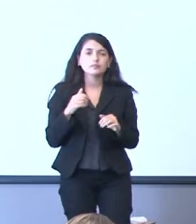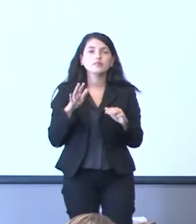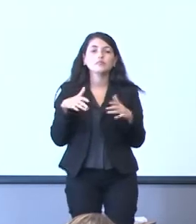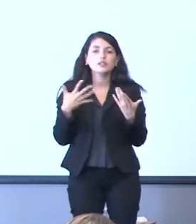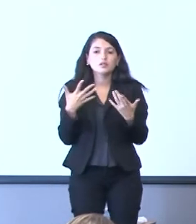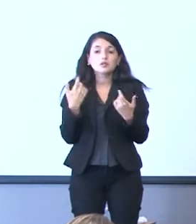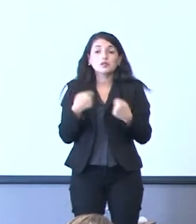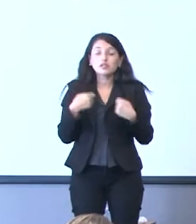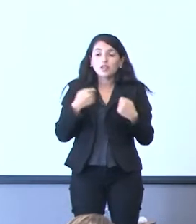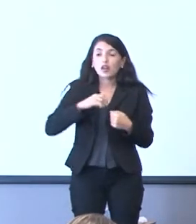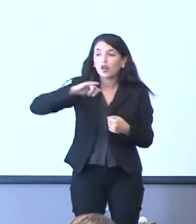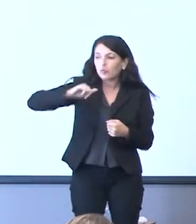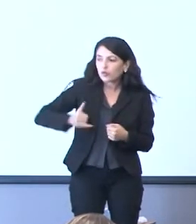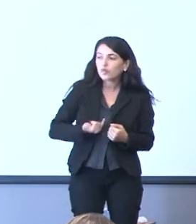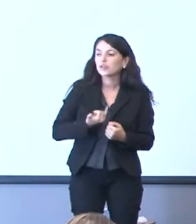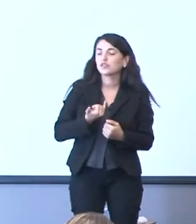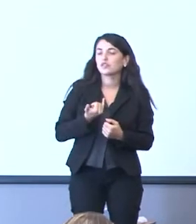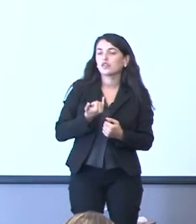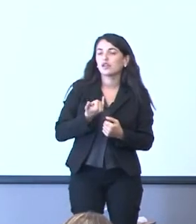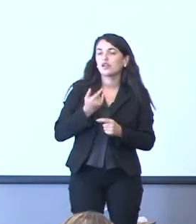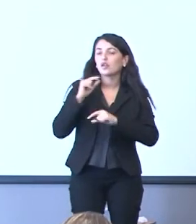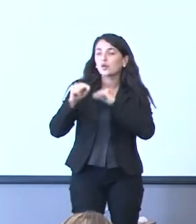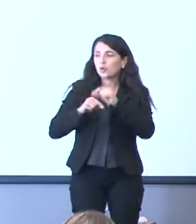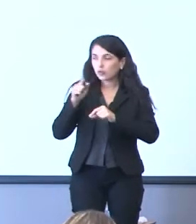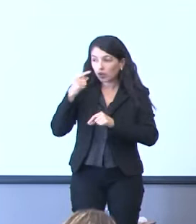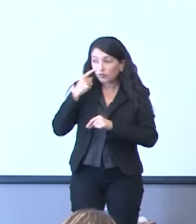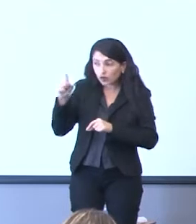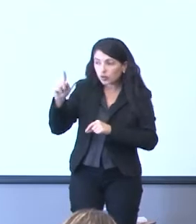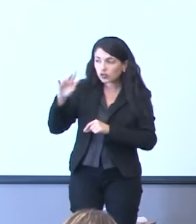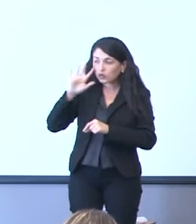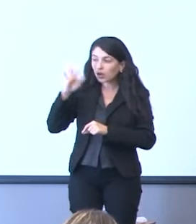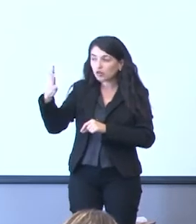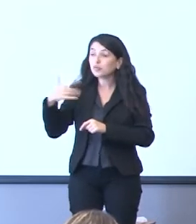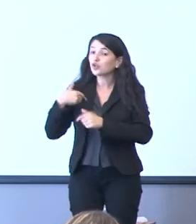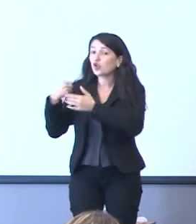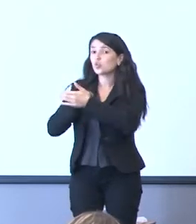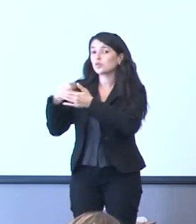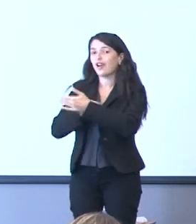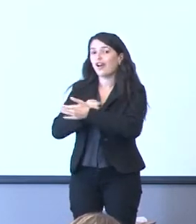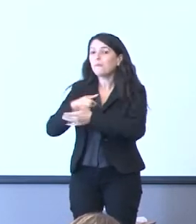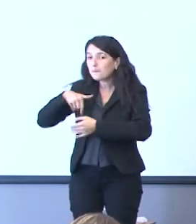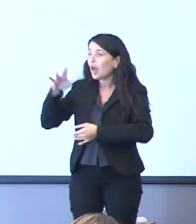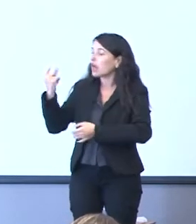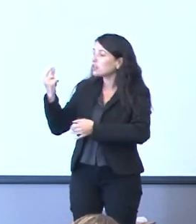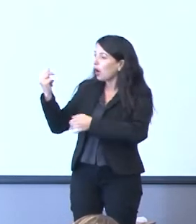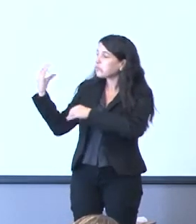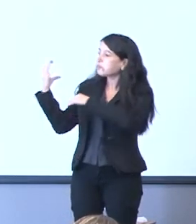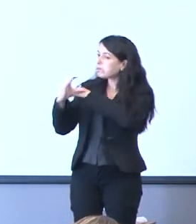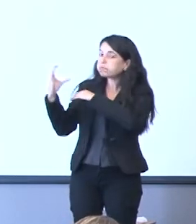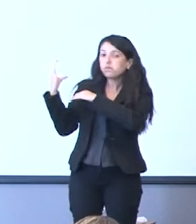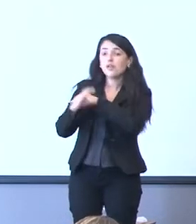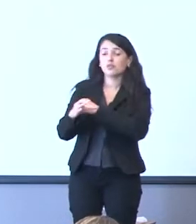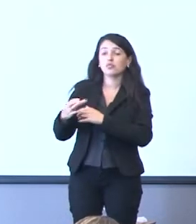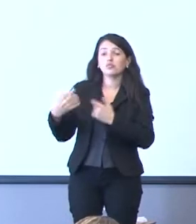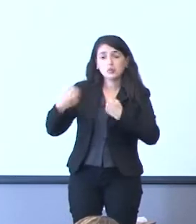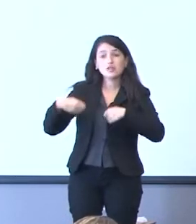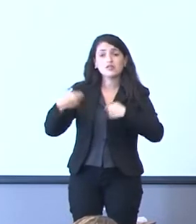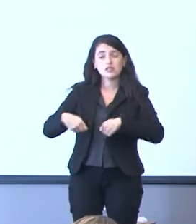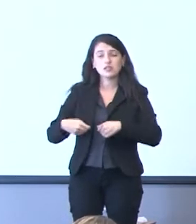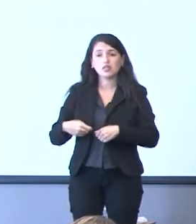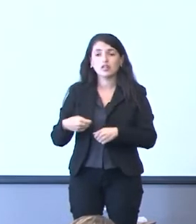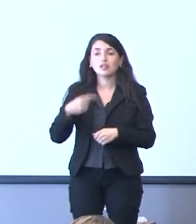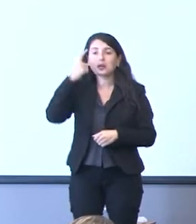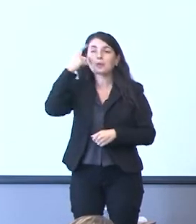essas evidências para que a gente lute por mais recursos, né? E não permitir que isso seja